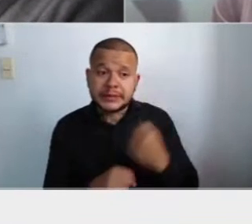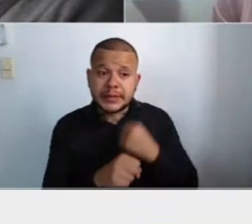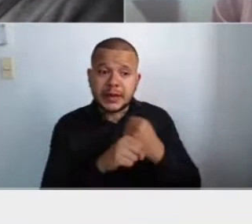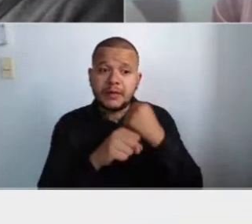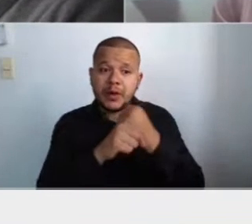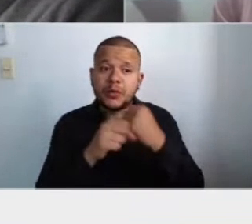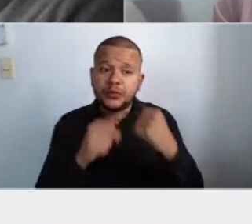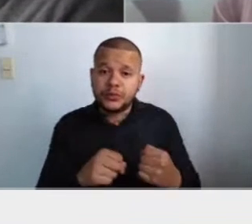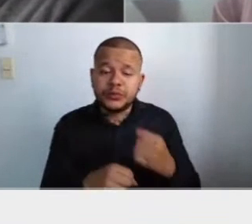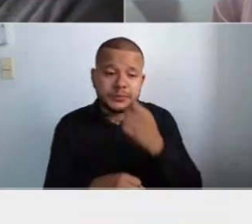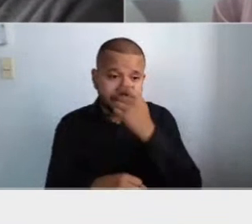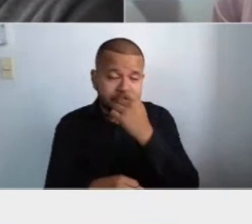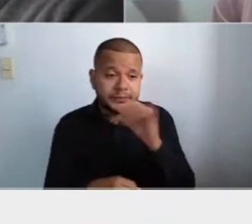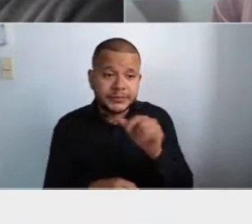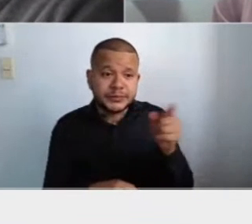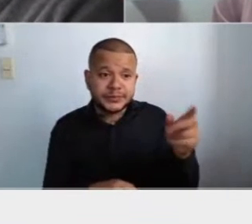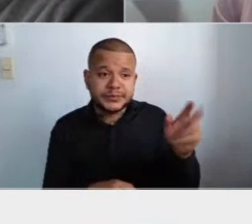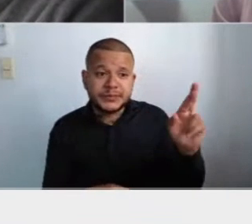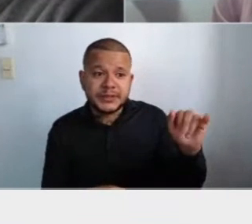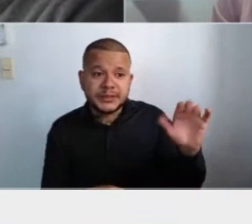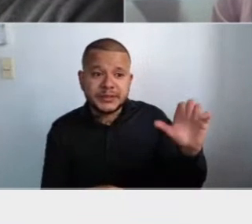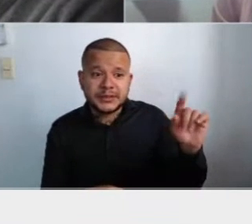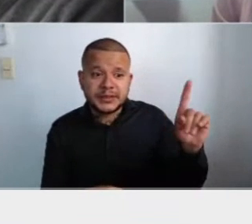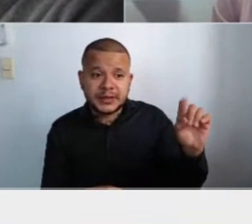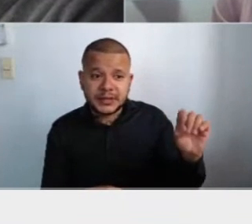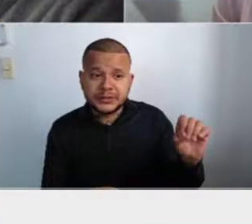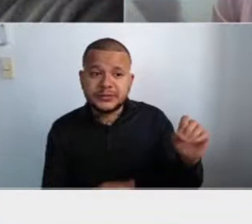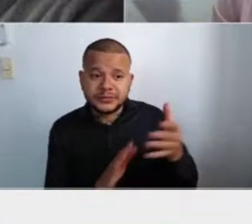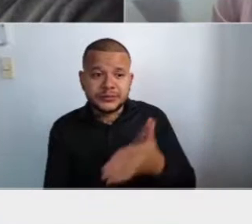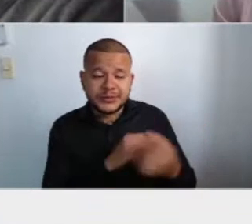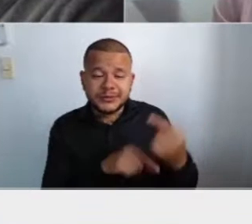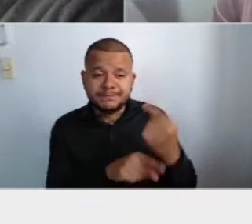como usted bien lo dice, Ricardo, como usted lo ha sentido.